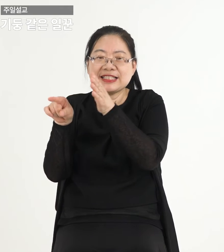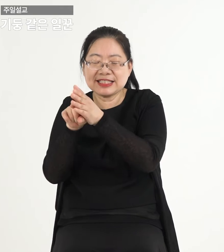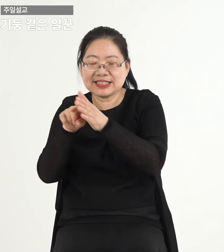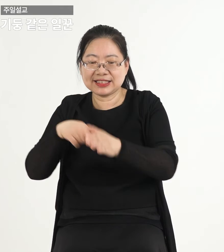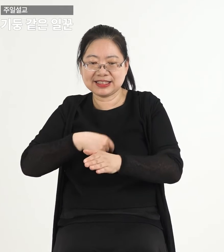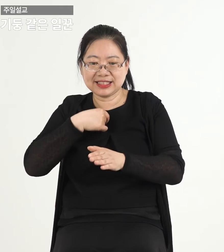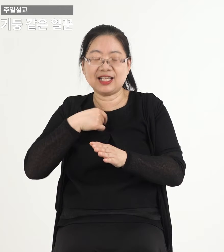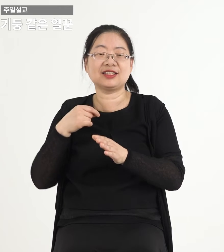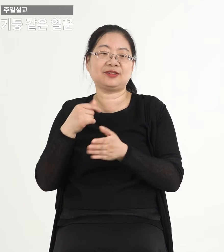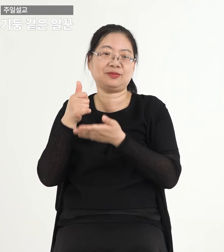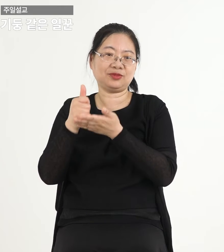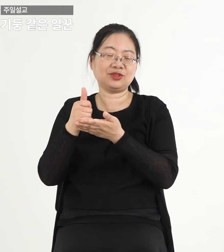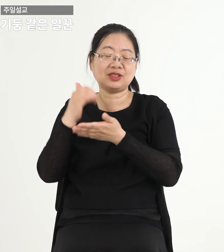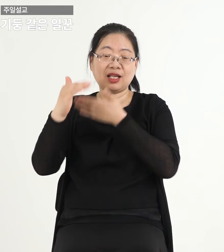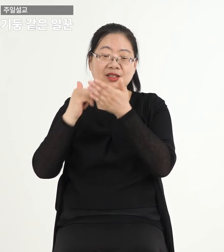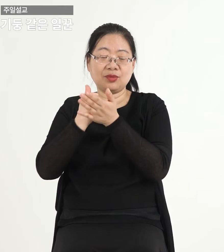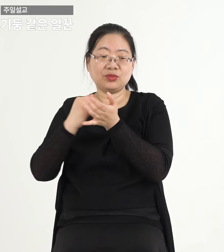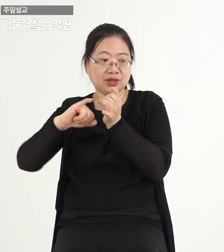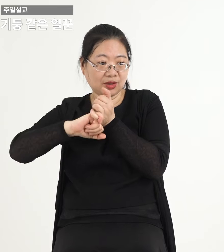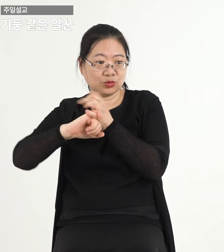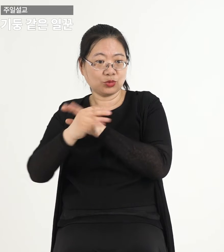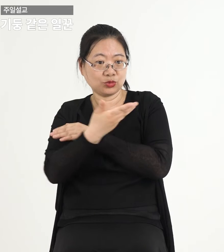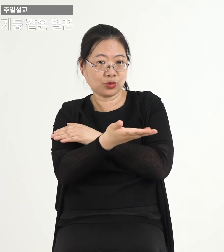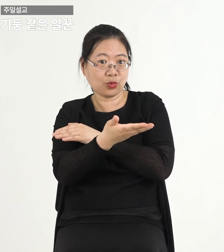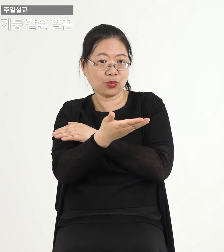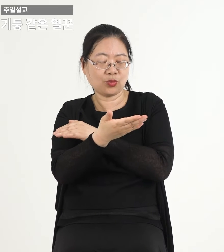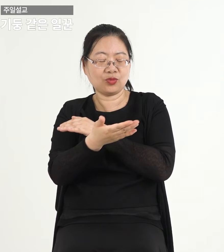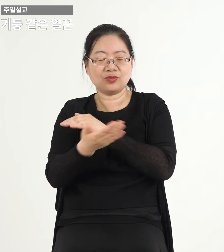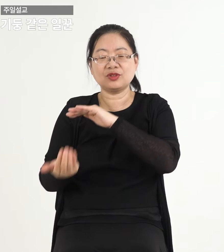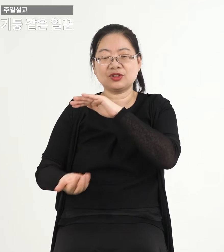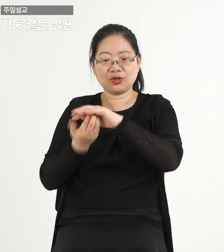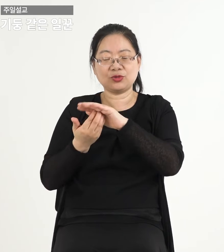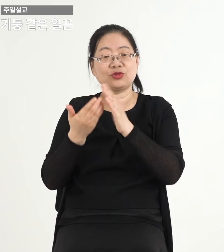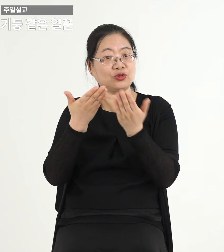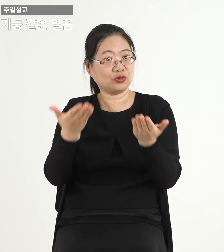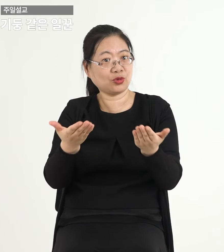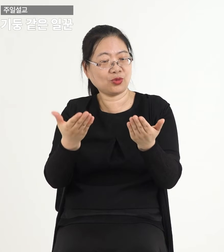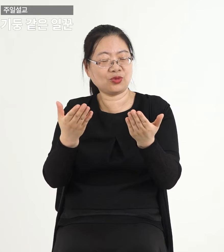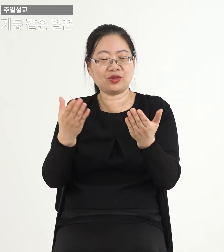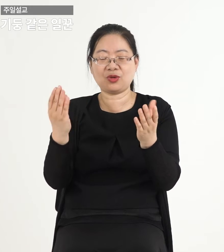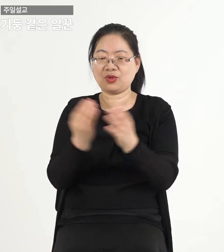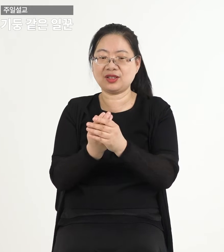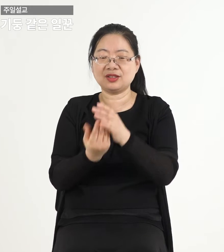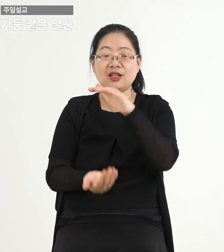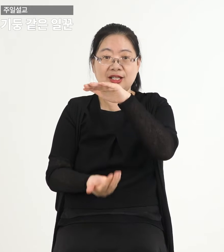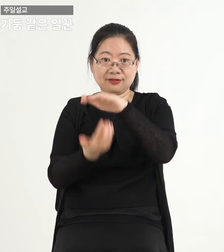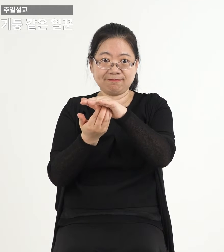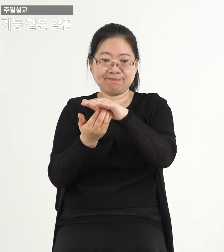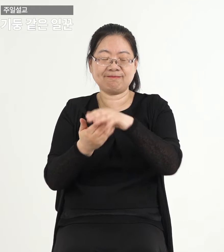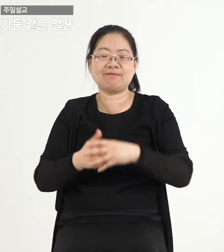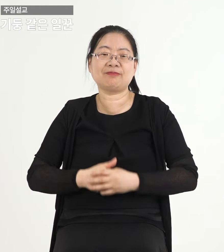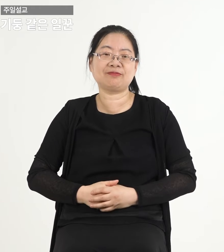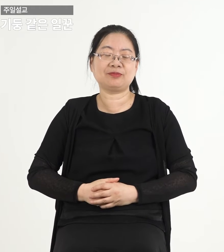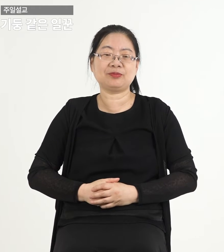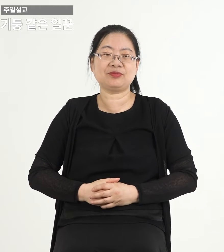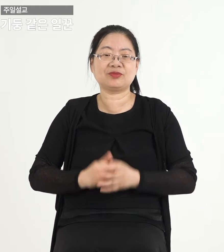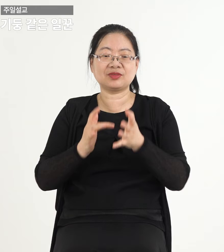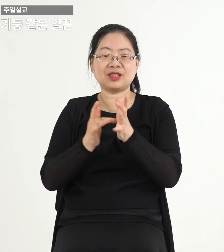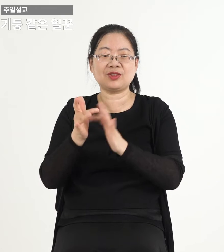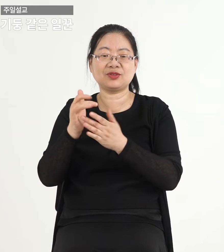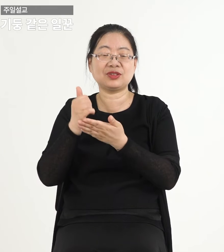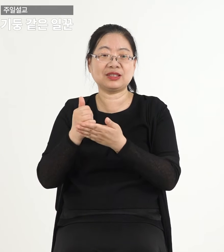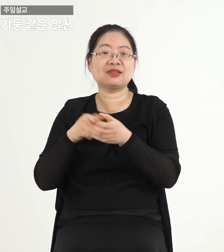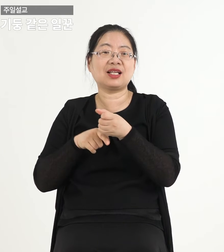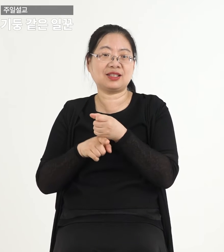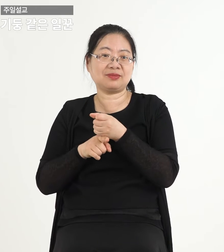자신이 약속하신 내용은 반드시 성취시키고 완성하고야 마시는